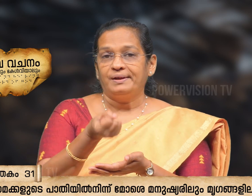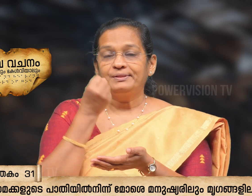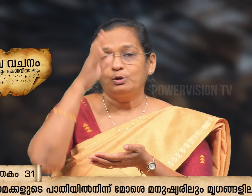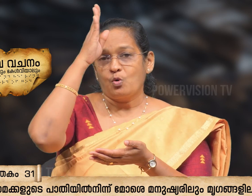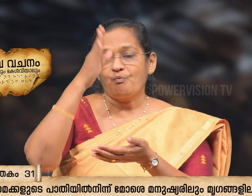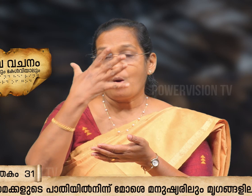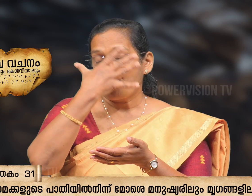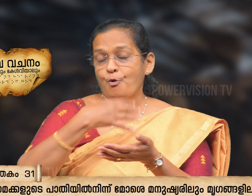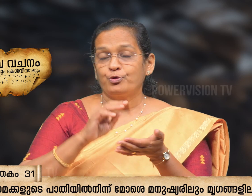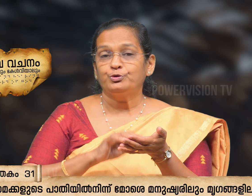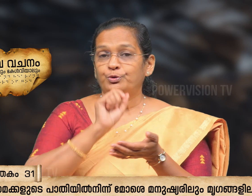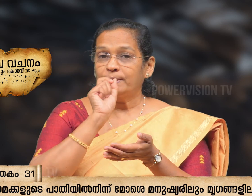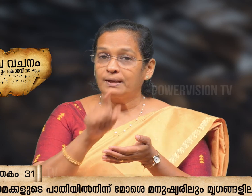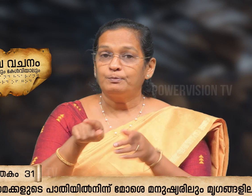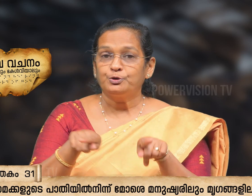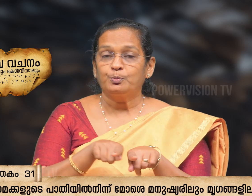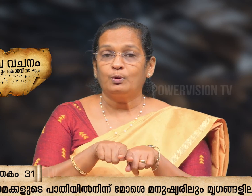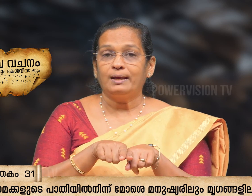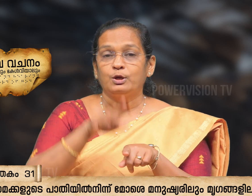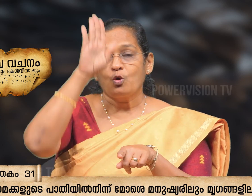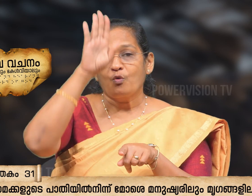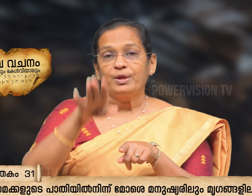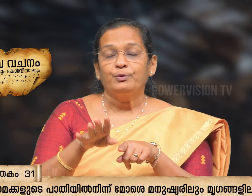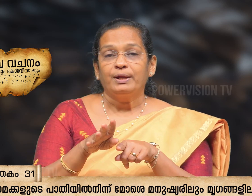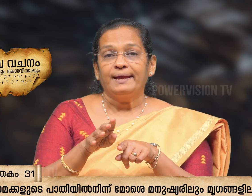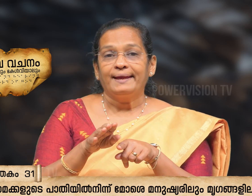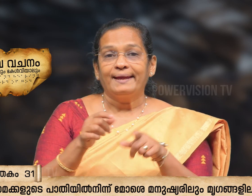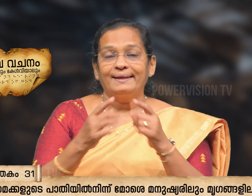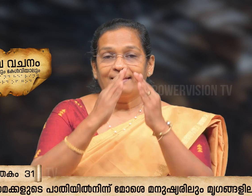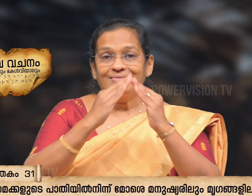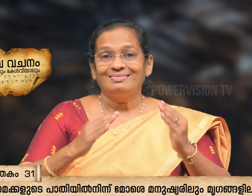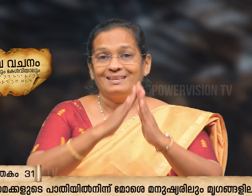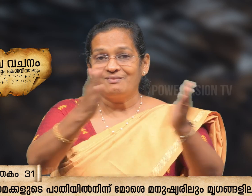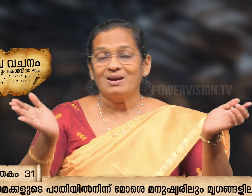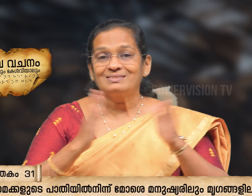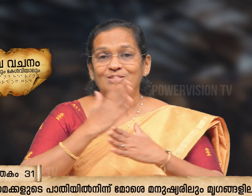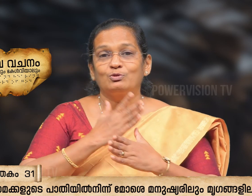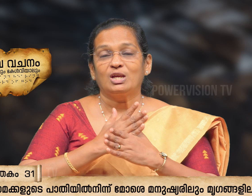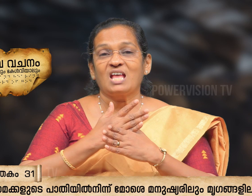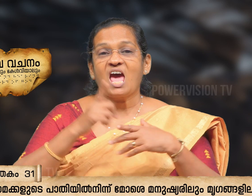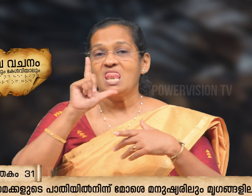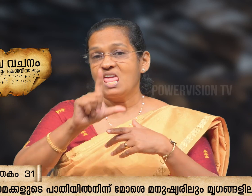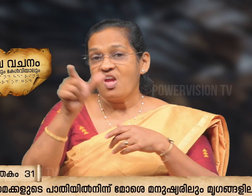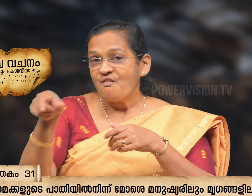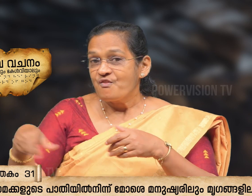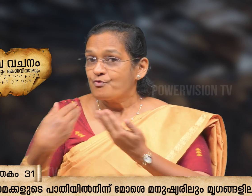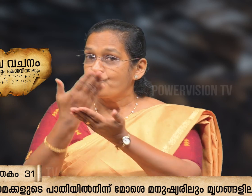51 യഹോവ മോശയോട് കൽപ്പിച്ചതുപോലെ യഹോവയുടെ തിരുനിവാസത്തിലെ വേല ചെയ്യുന്ന ലേവ്യർക്ക്